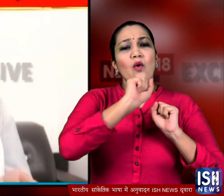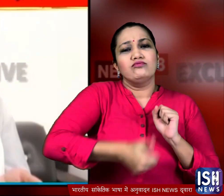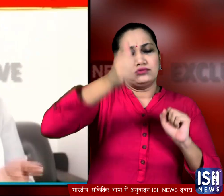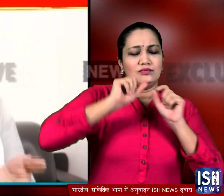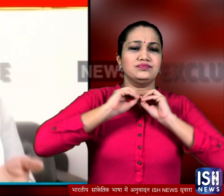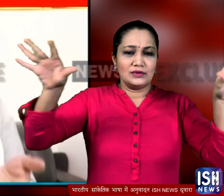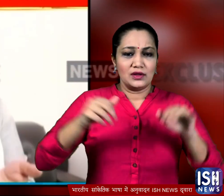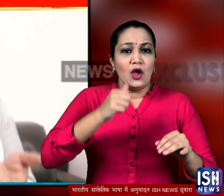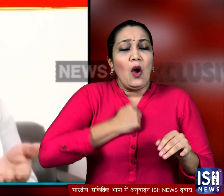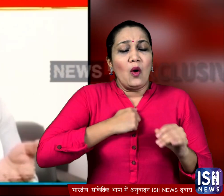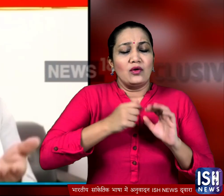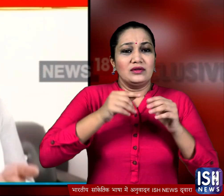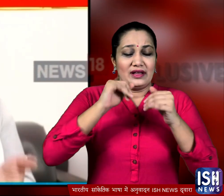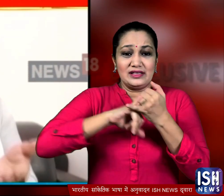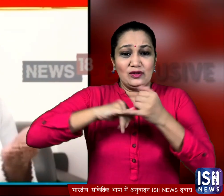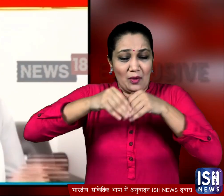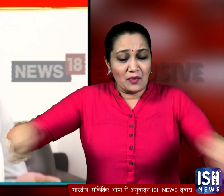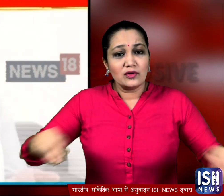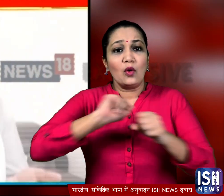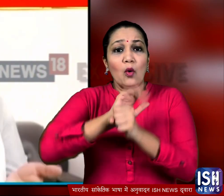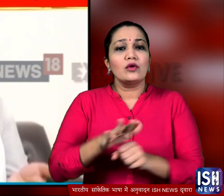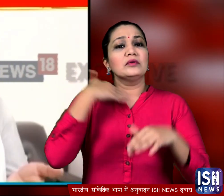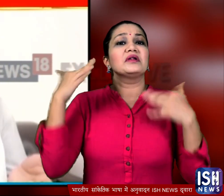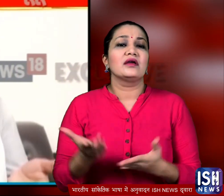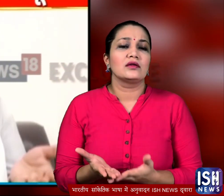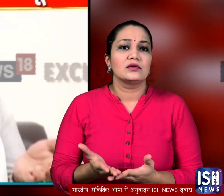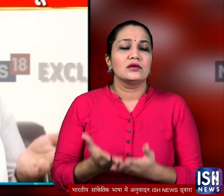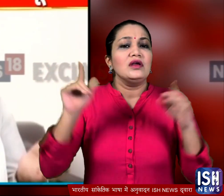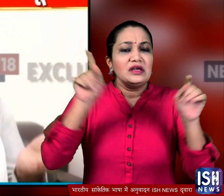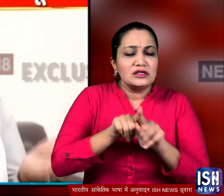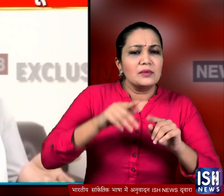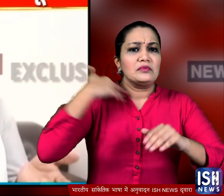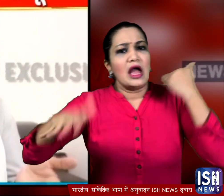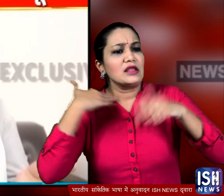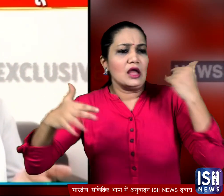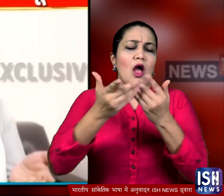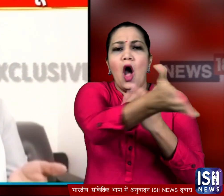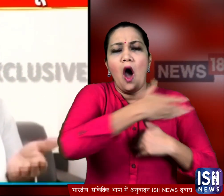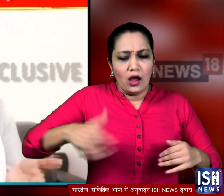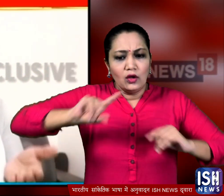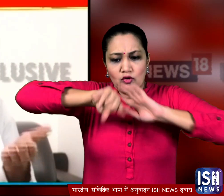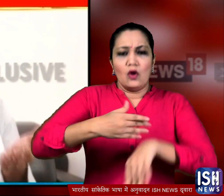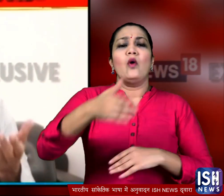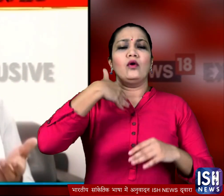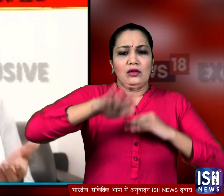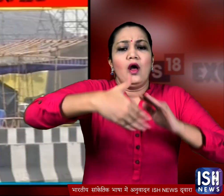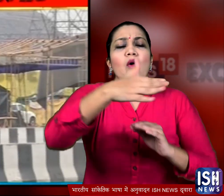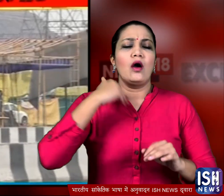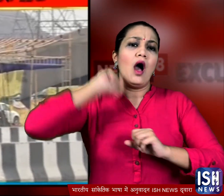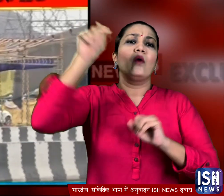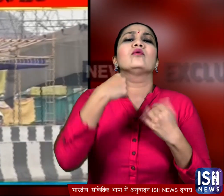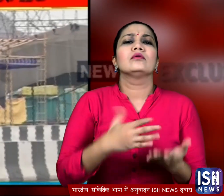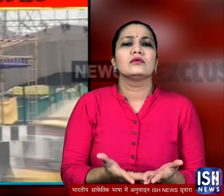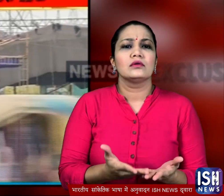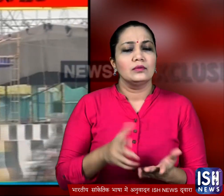किया। ये हमारे 2 किसान सिंधु बॉर्डर में कोरोना से मर गए और इस प्रकार से हमारे सारे किसान मरते रहेंगे तो कल आंदोलन कौन करेगा।